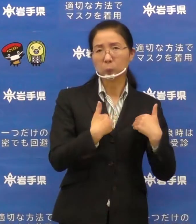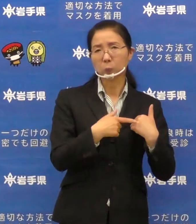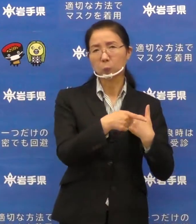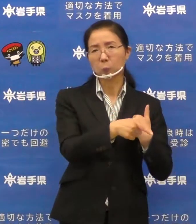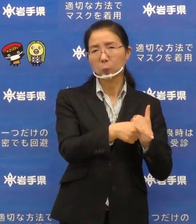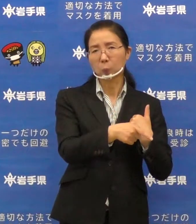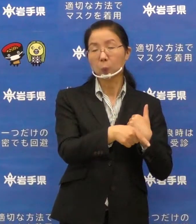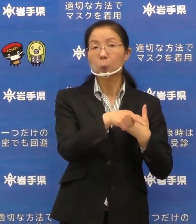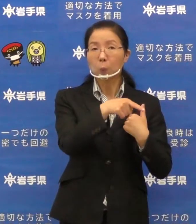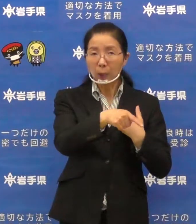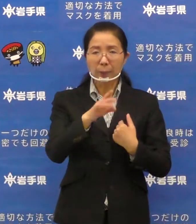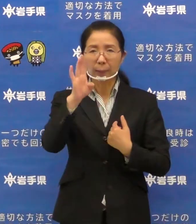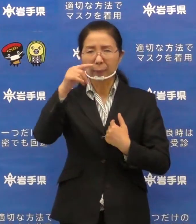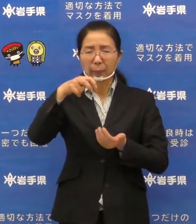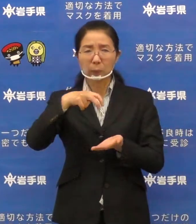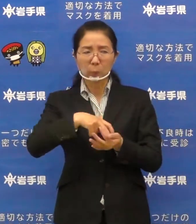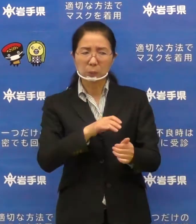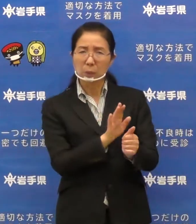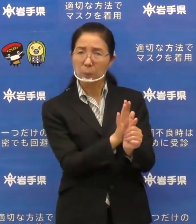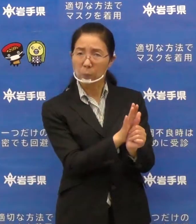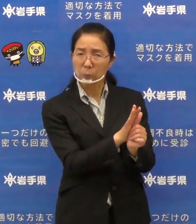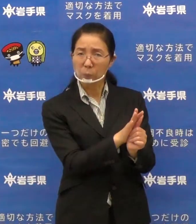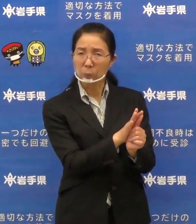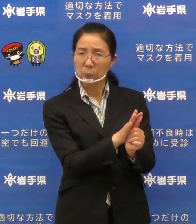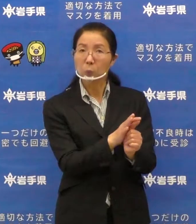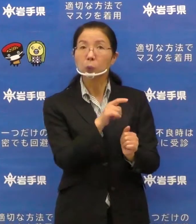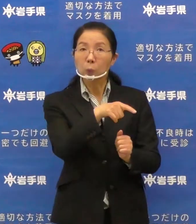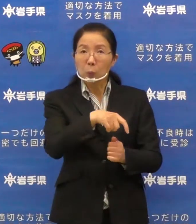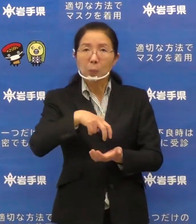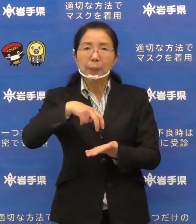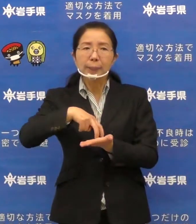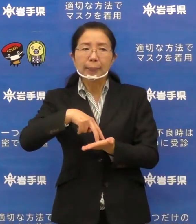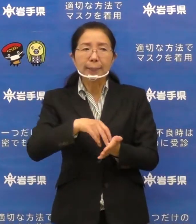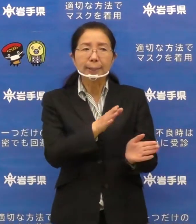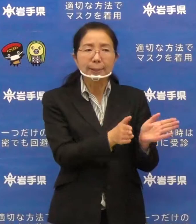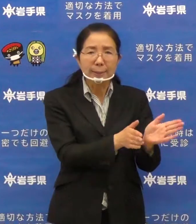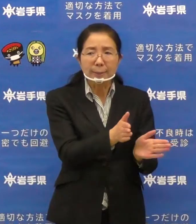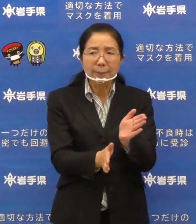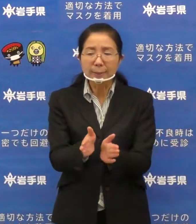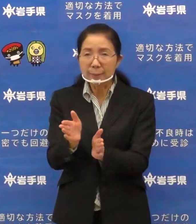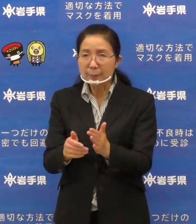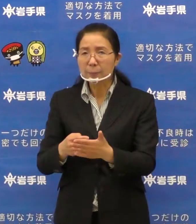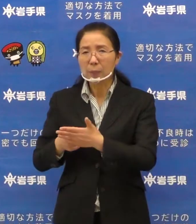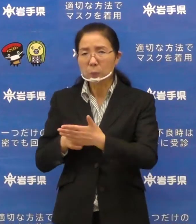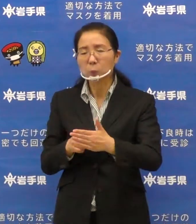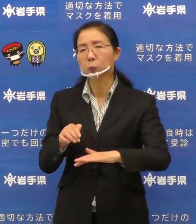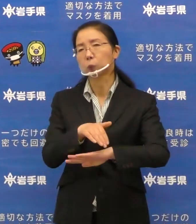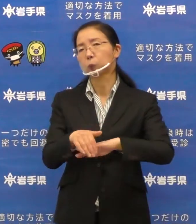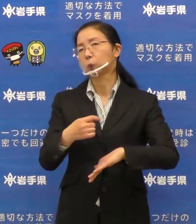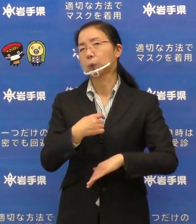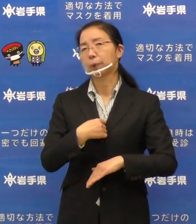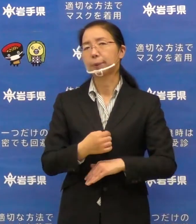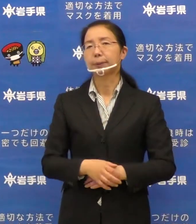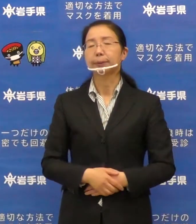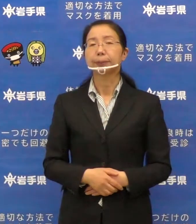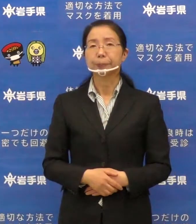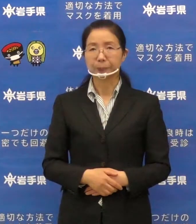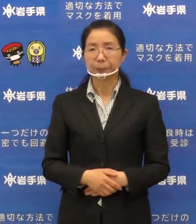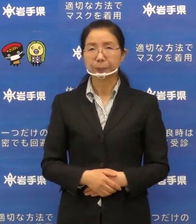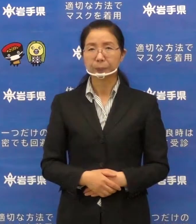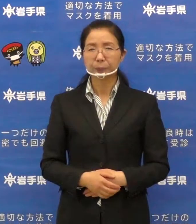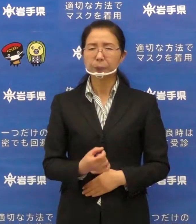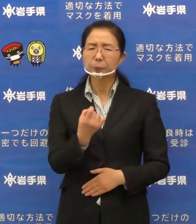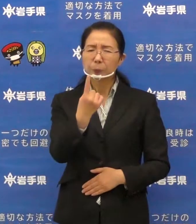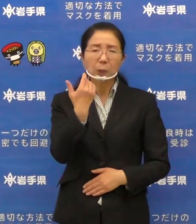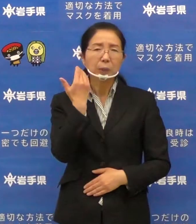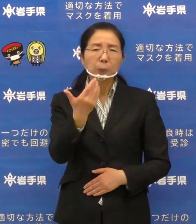こうサポートする、そういう姿勢で臨んでいきたいと思います。 最後に関連してもう一つ、